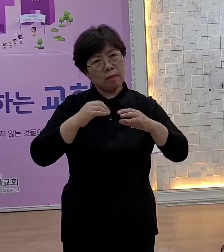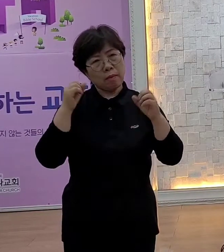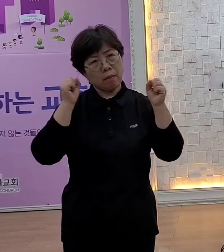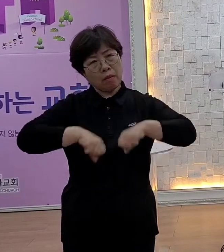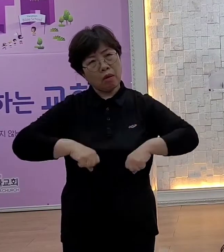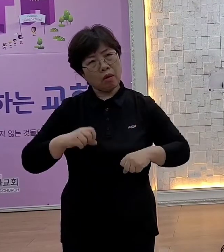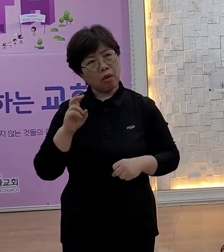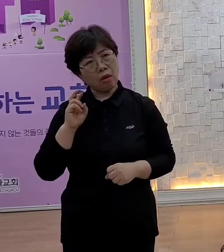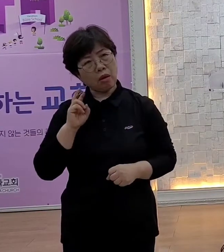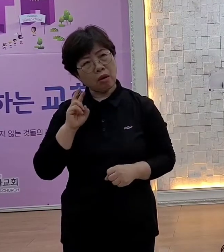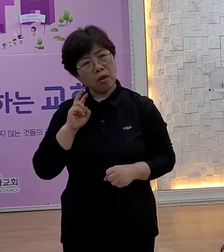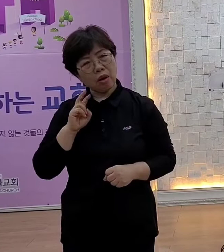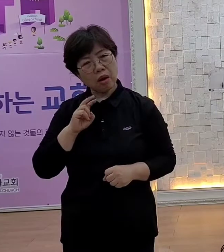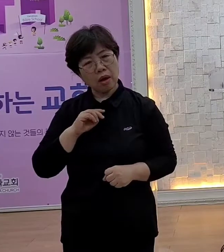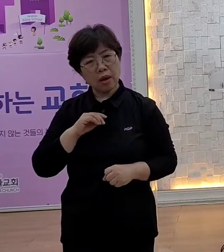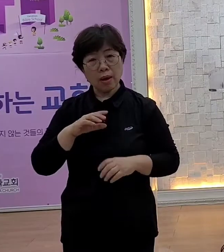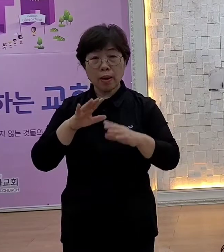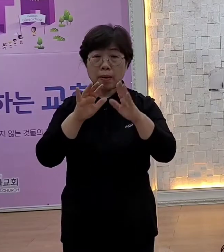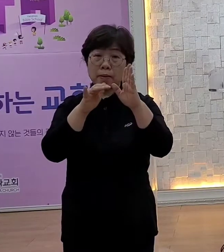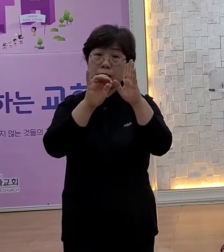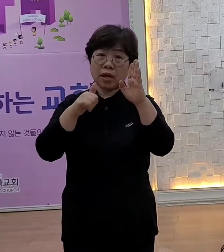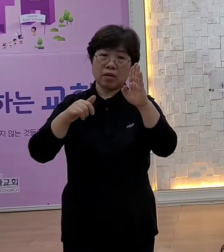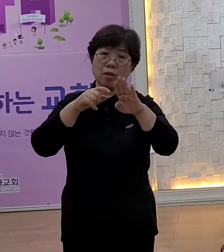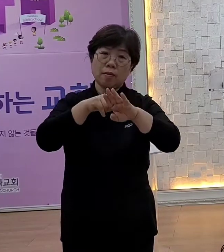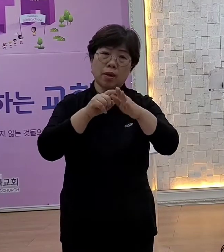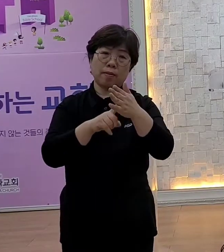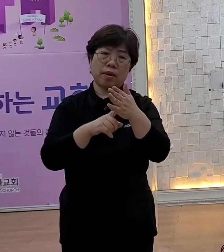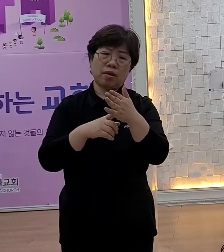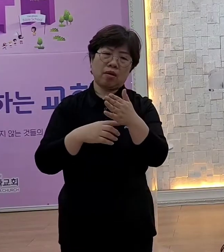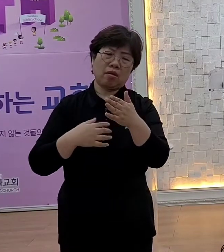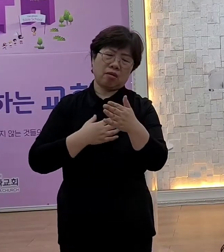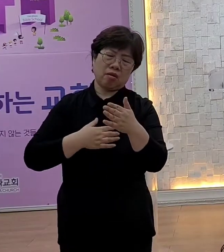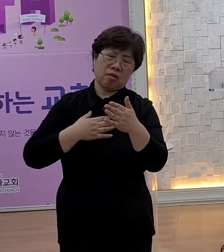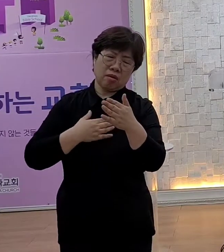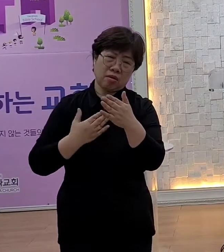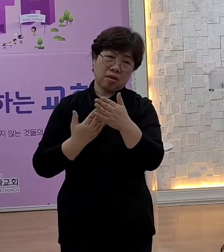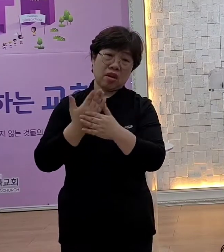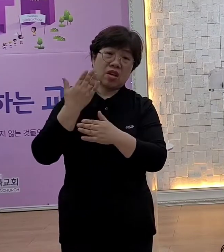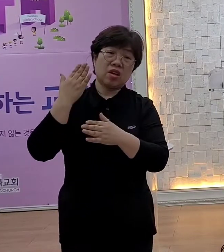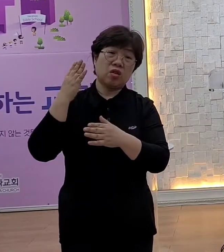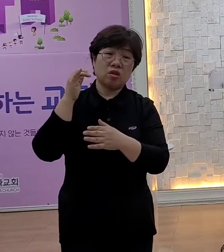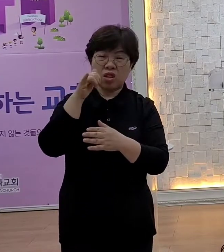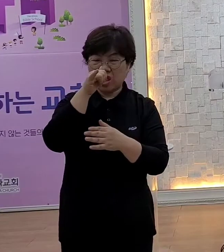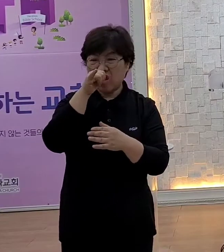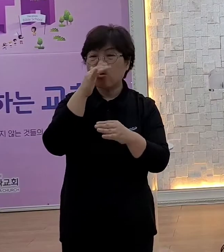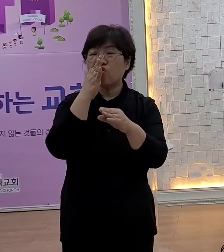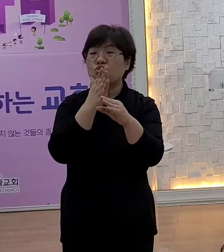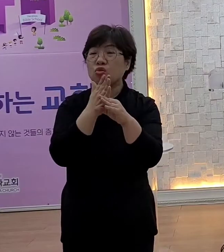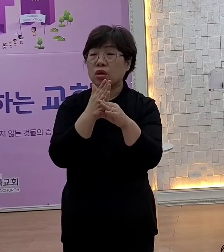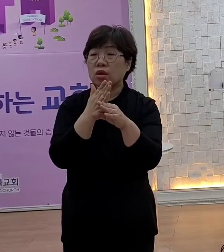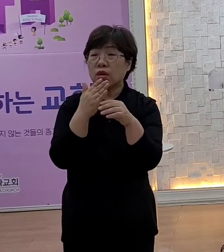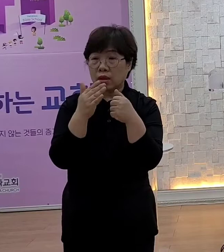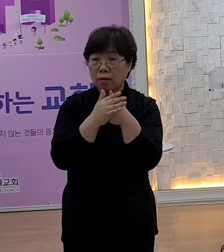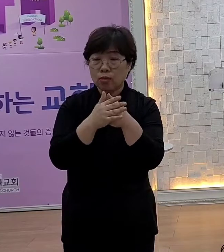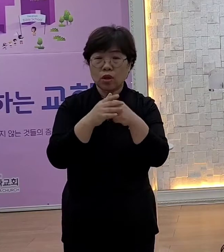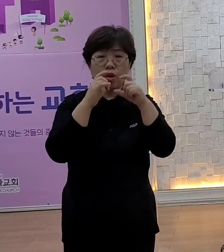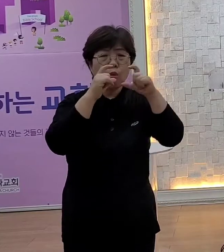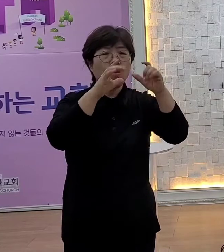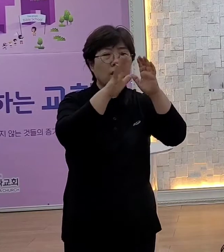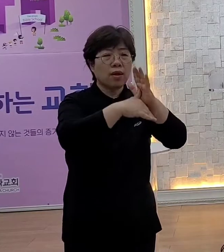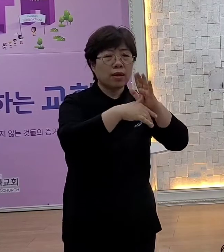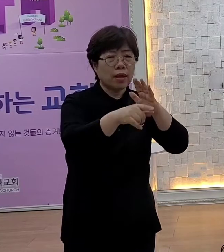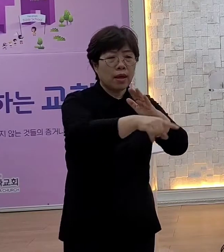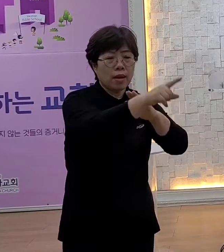큰일이 있겠다. 이런 전조현상으로 그 시대상을 바라보고 있었다라는 것입니다. 자,